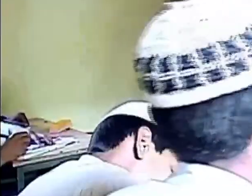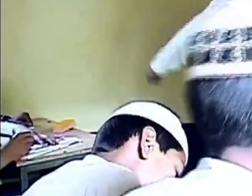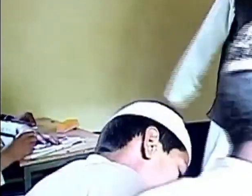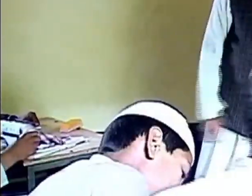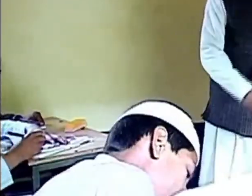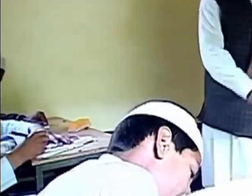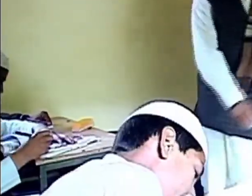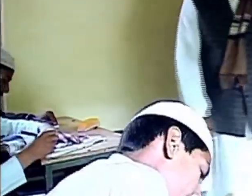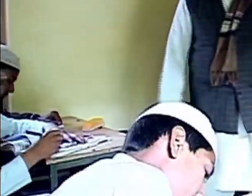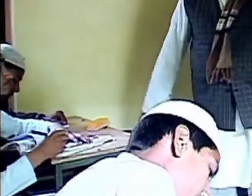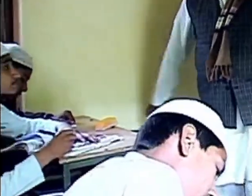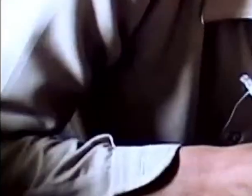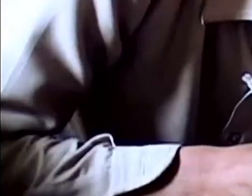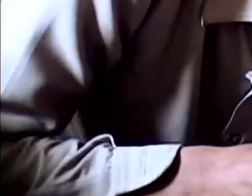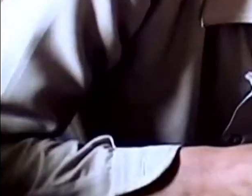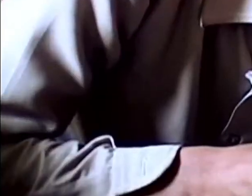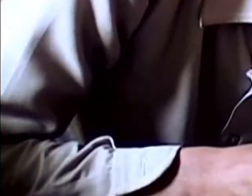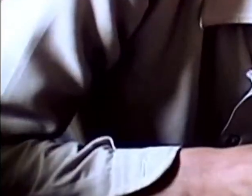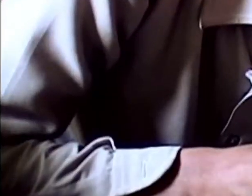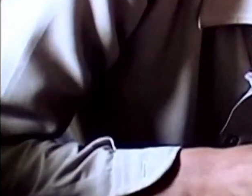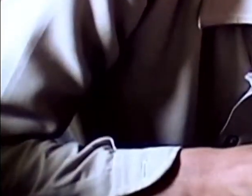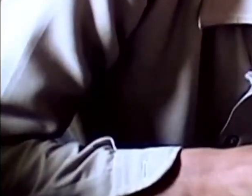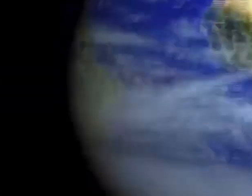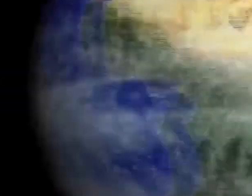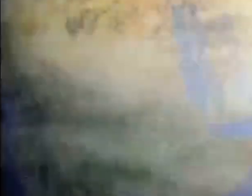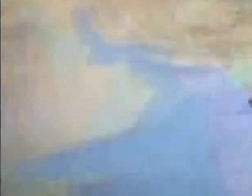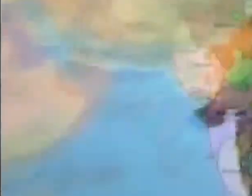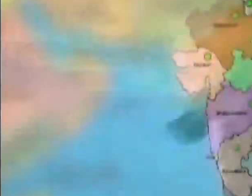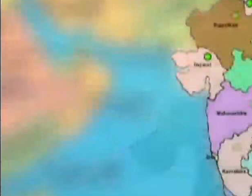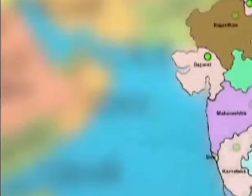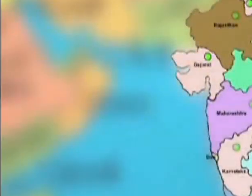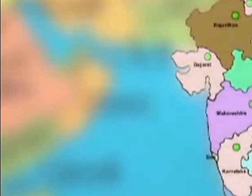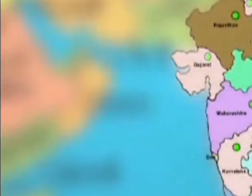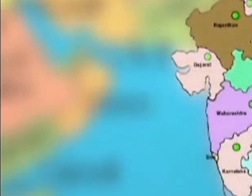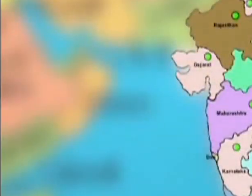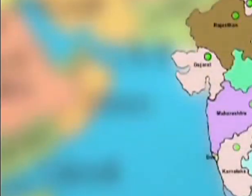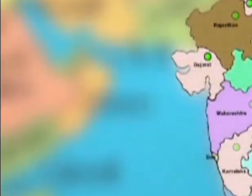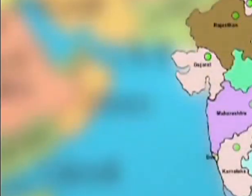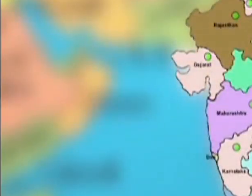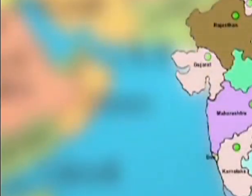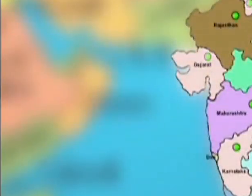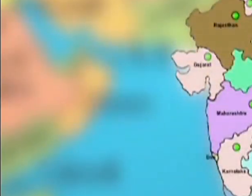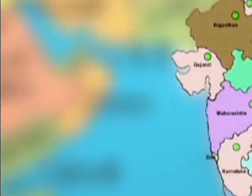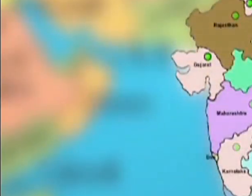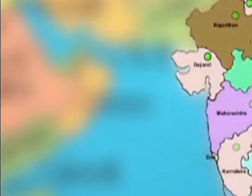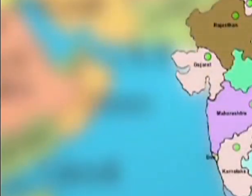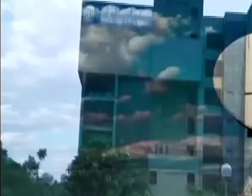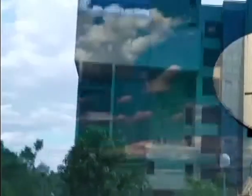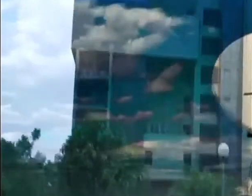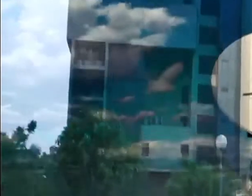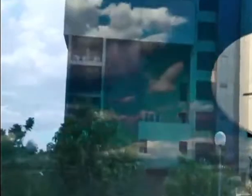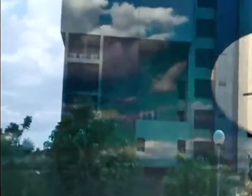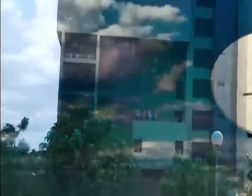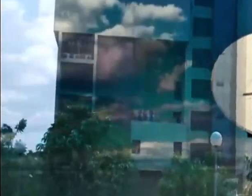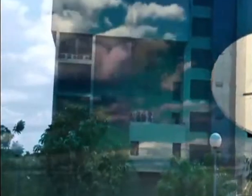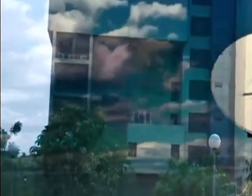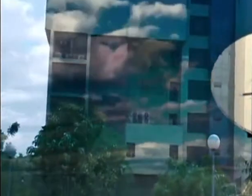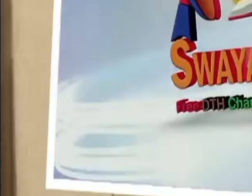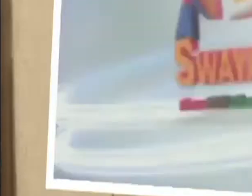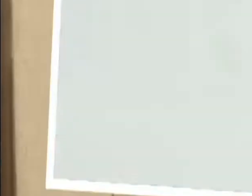मिलता फिर दुनिया में इसके केंद्र बात। कोई